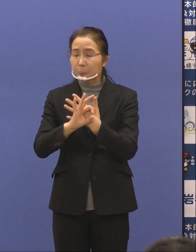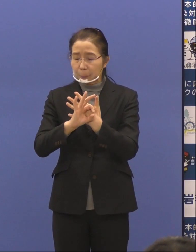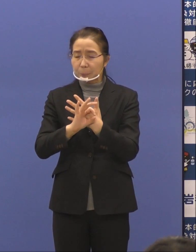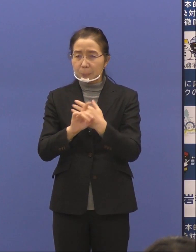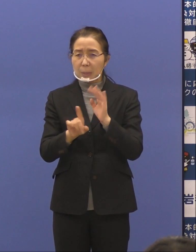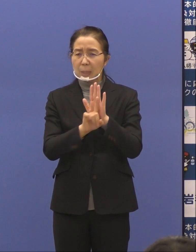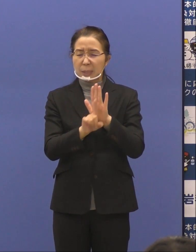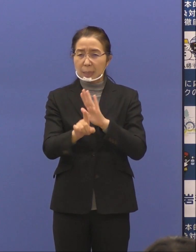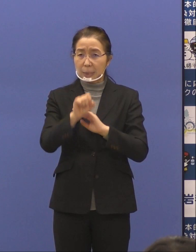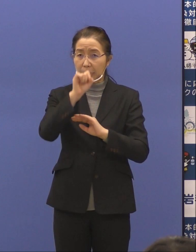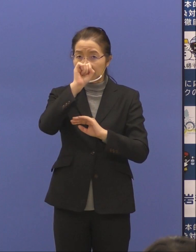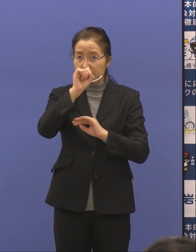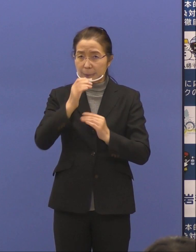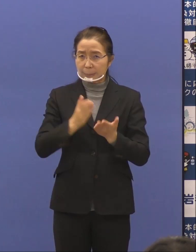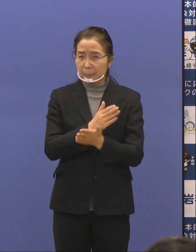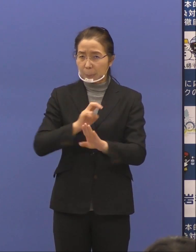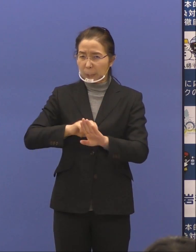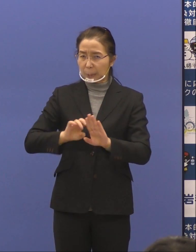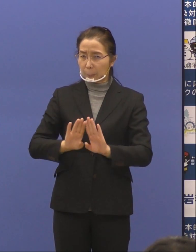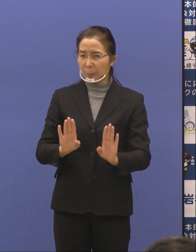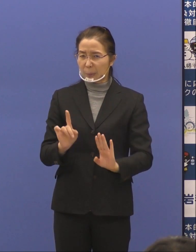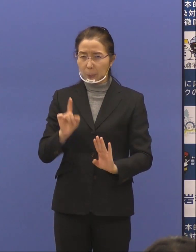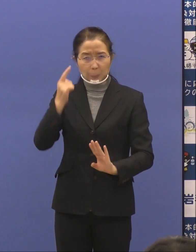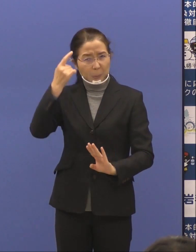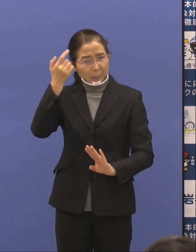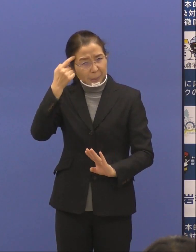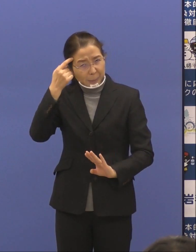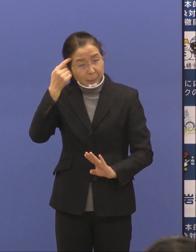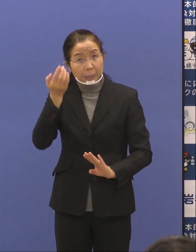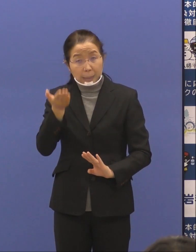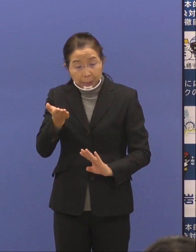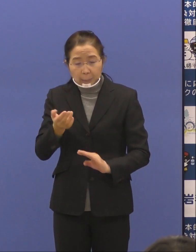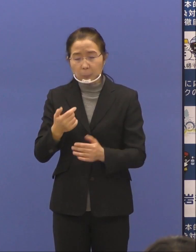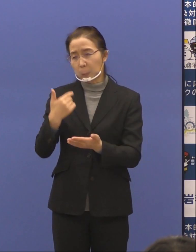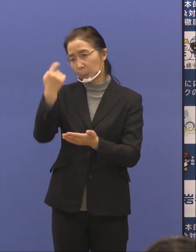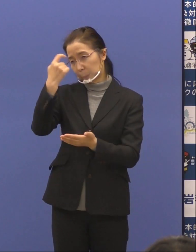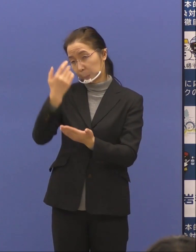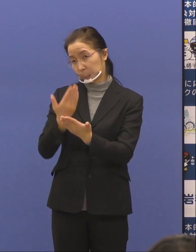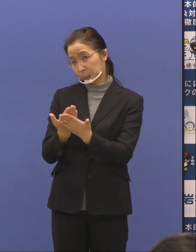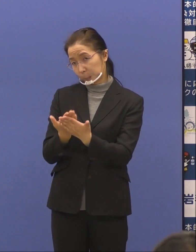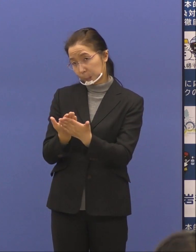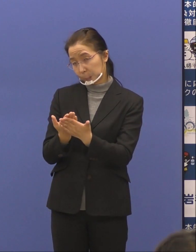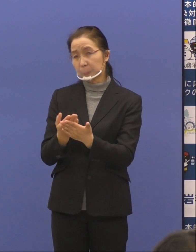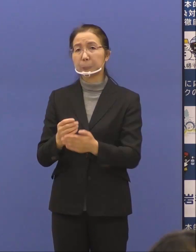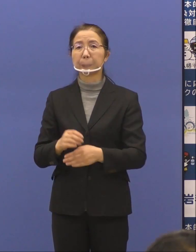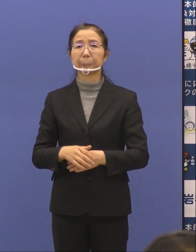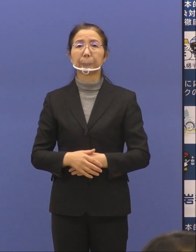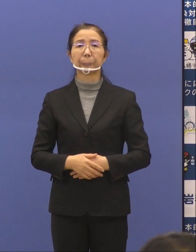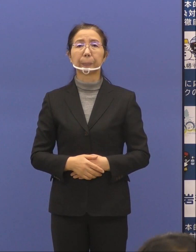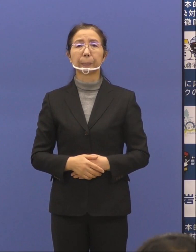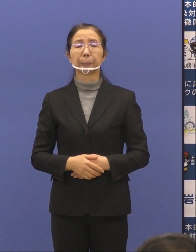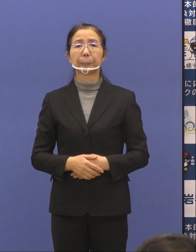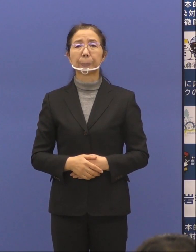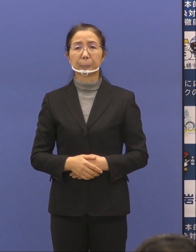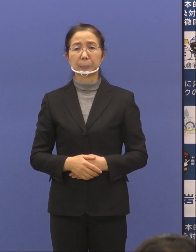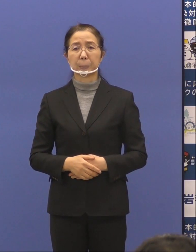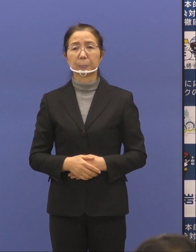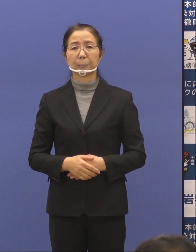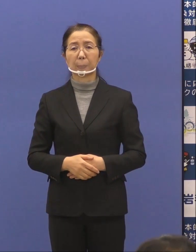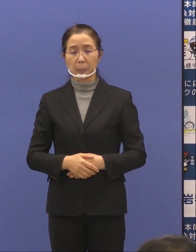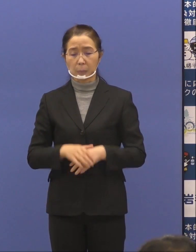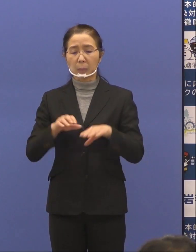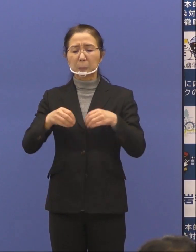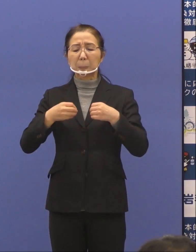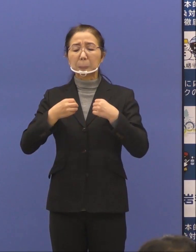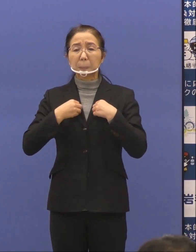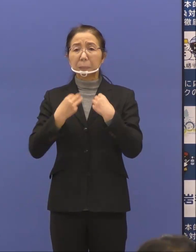宣言の方を発出する検討に入るというような受け止めでいいのか教えていただければと思います。 感染者数がす